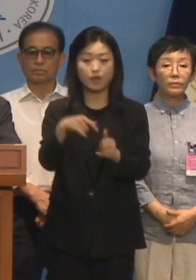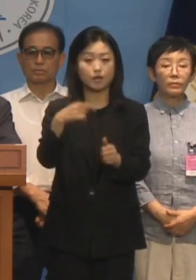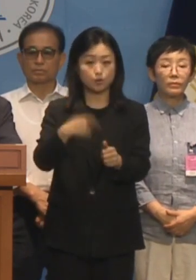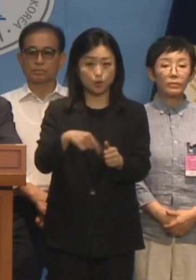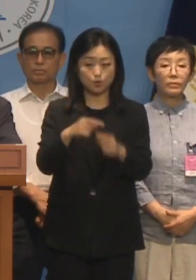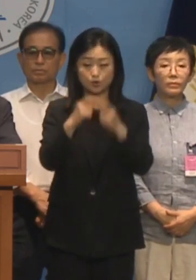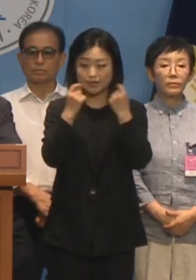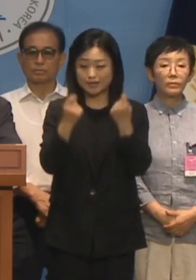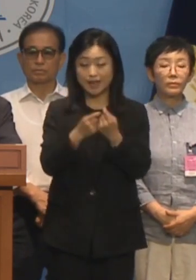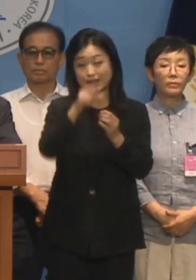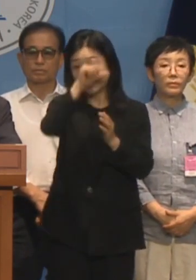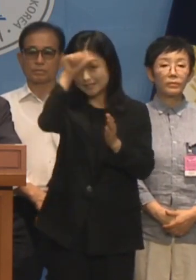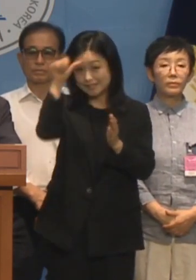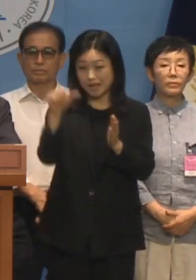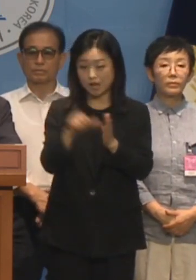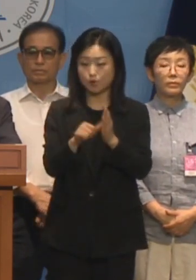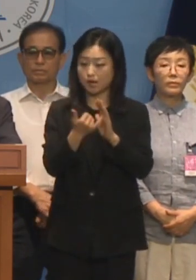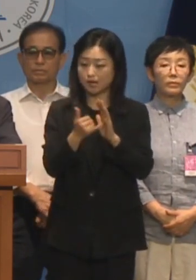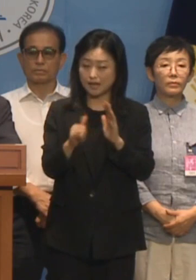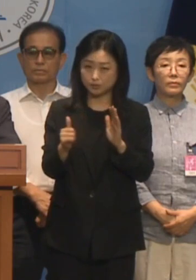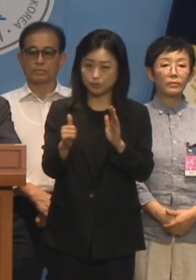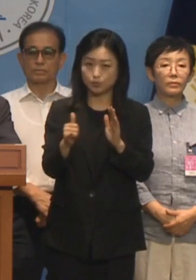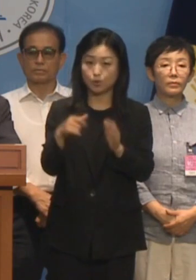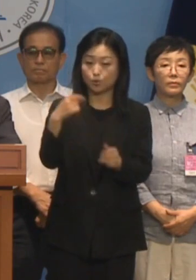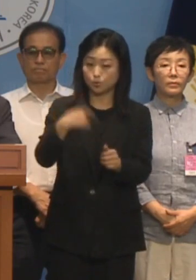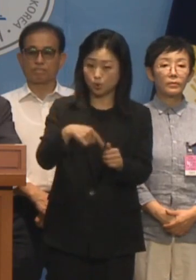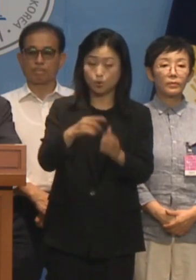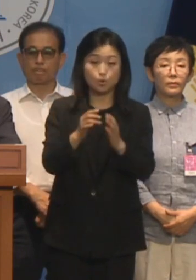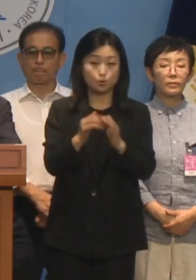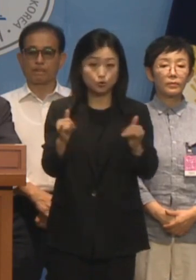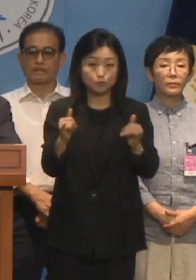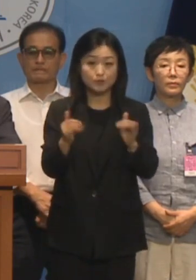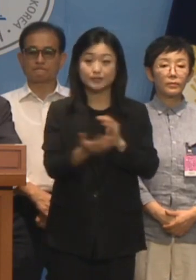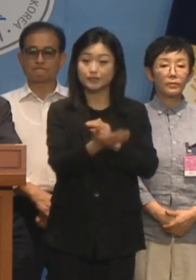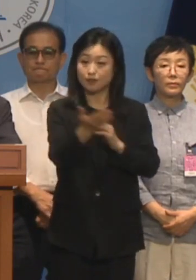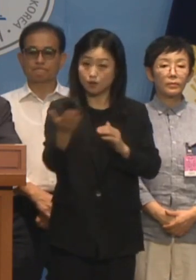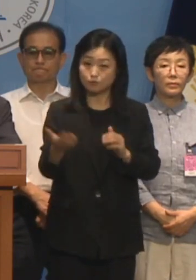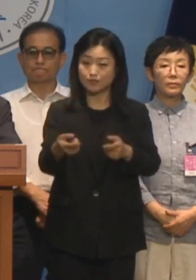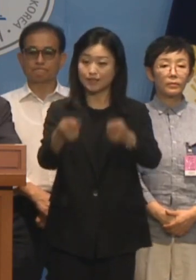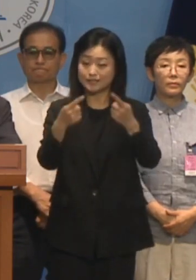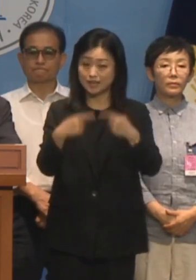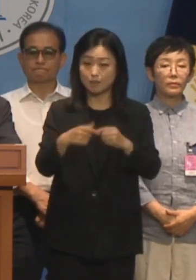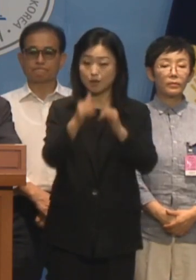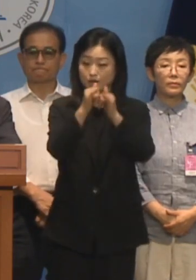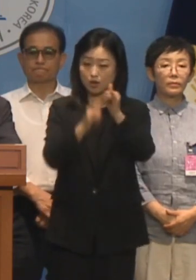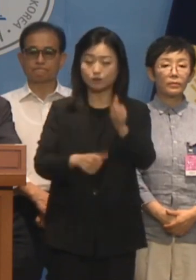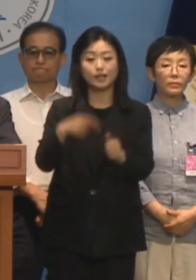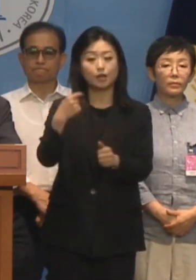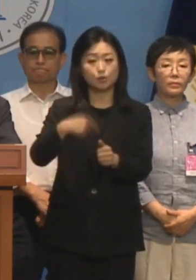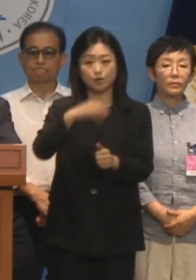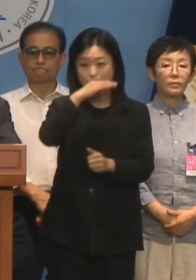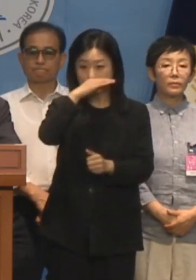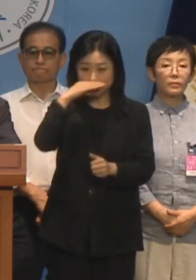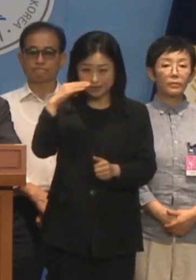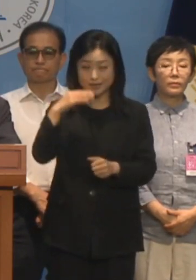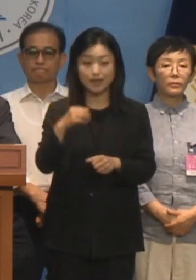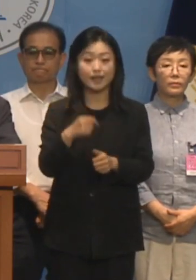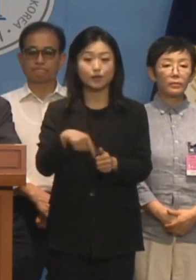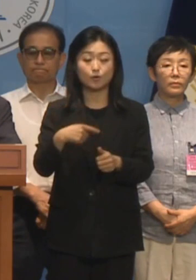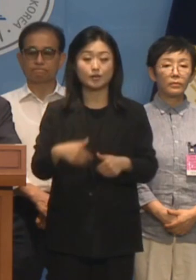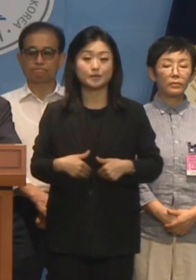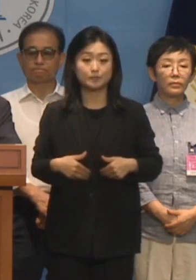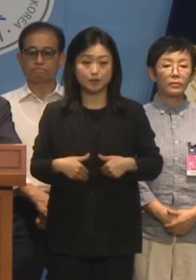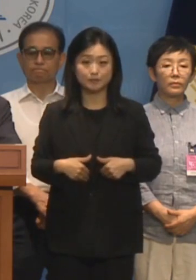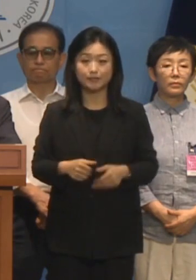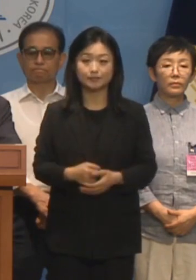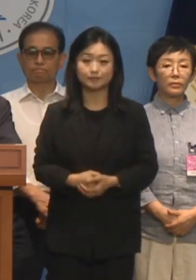개인의 인생관과 가족관, 국민 구성원으로서 역사관을 제대로 교육하고 공유해야 합니다.